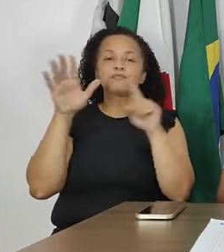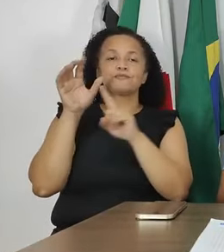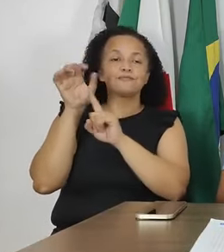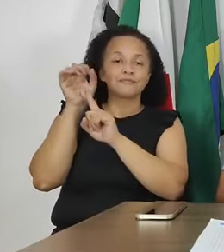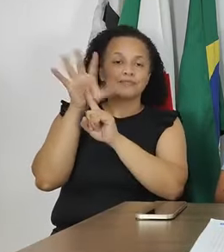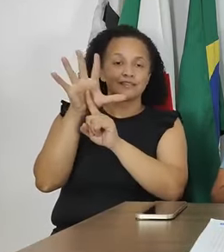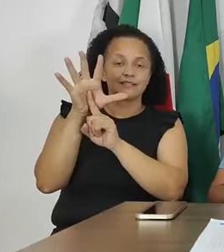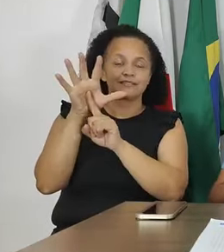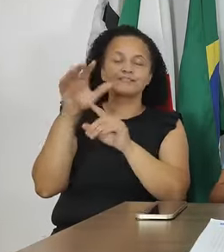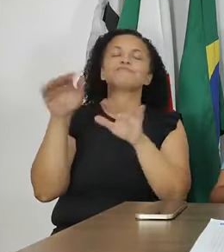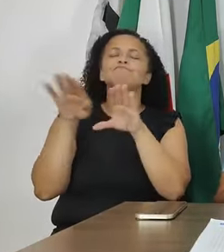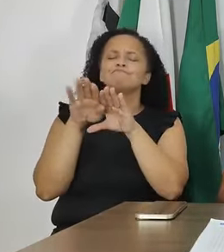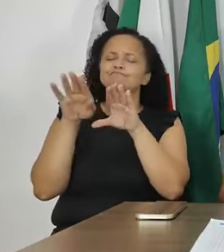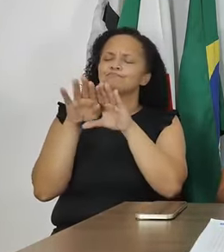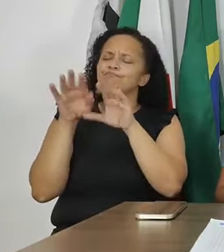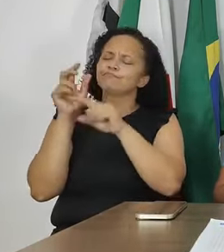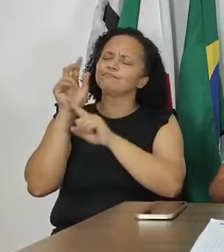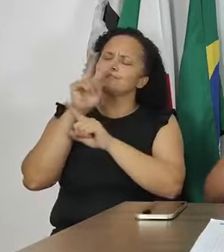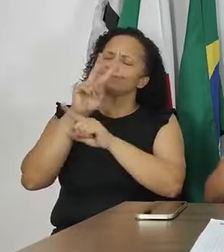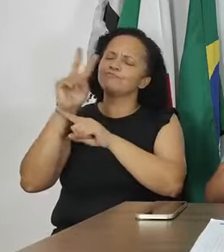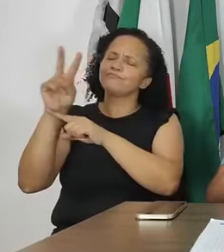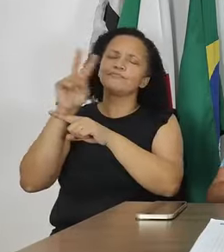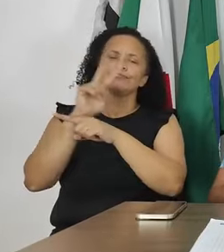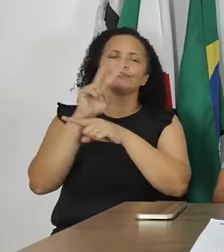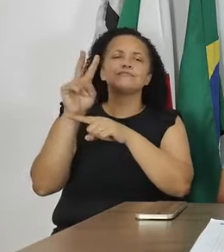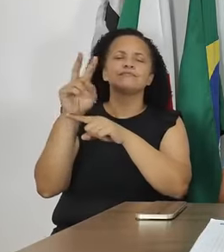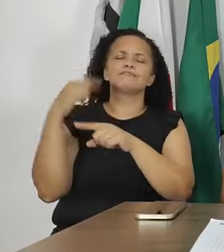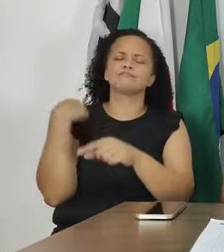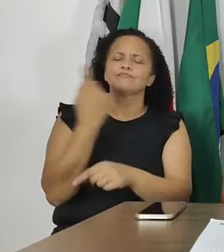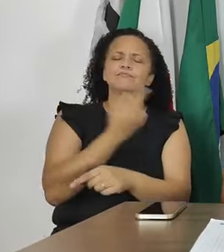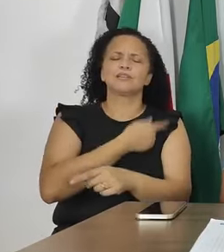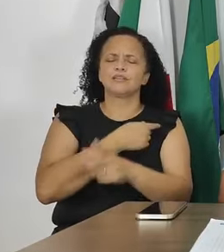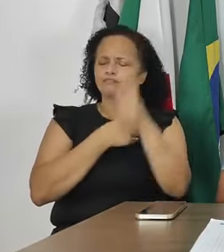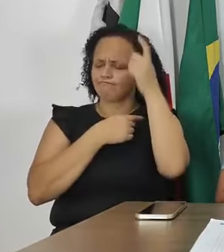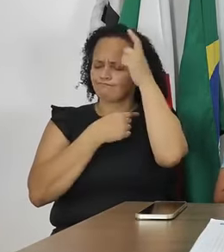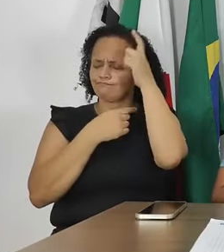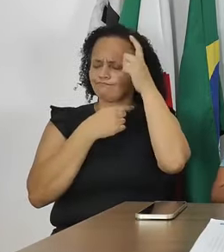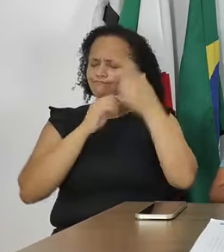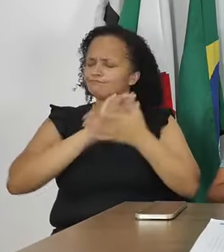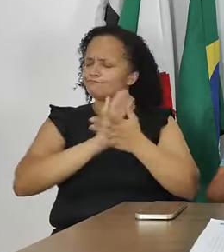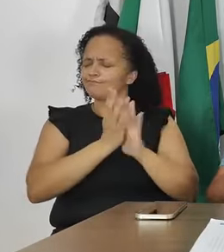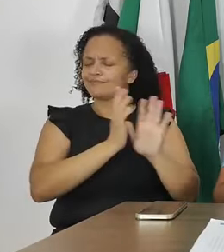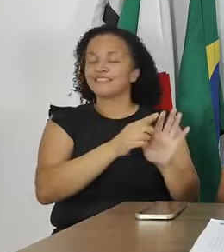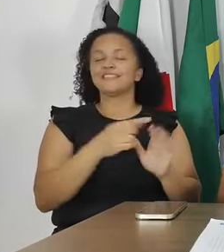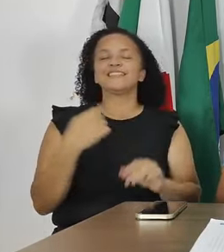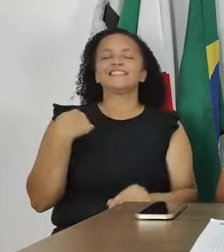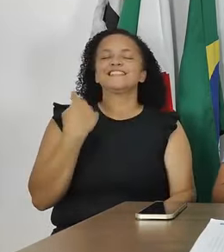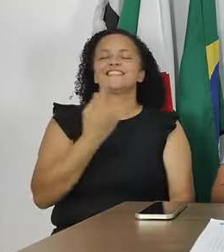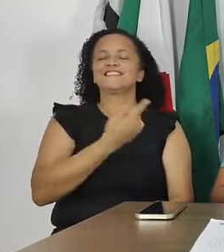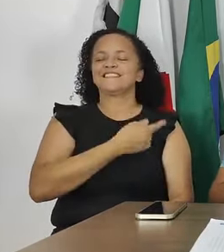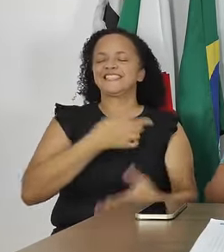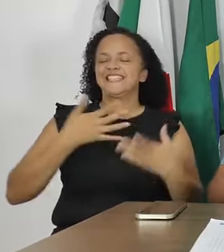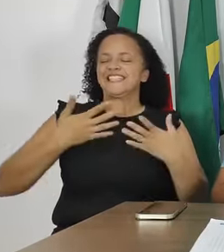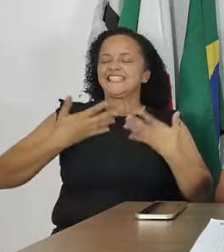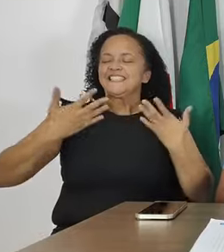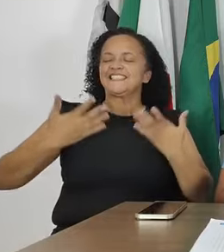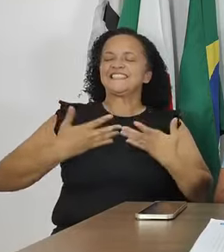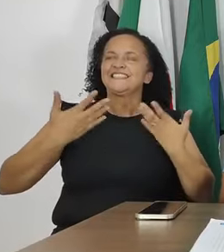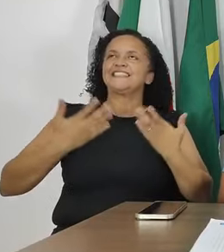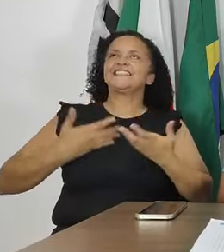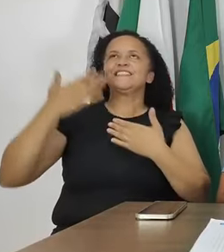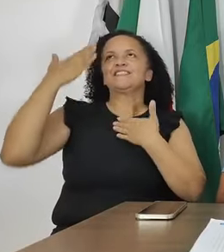toda investida do inimigo, e por isso nós estamos aqui, alegres, contemplando a tua palavra, contemplando a